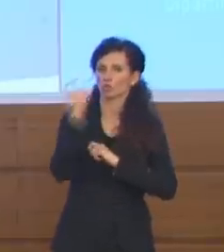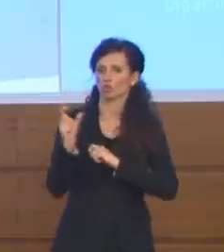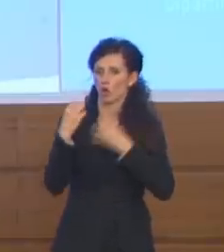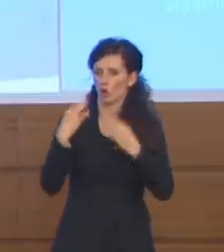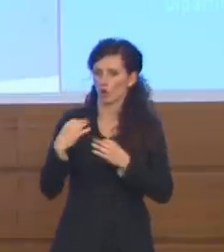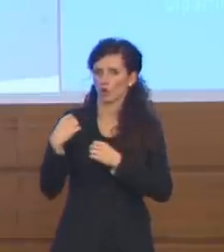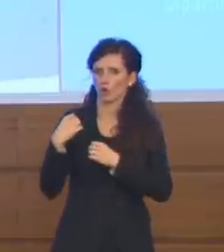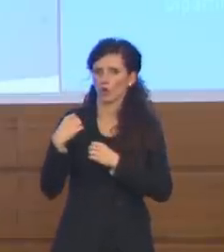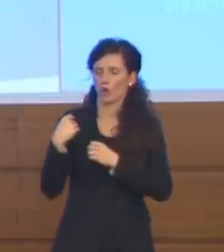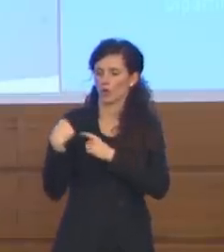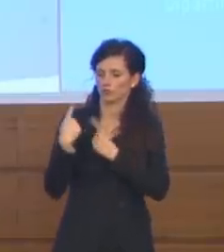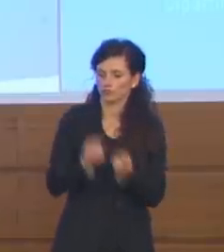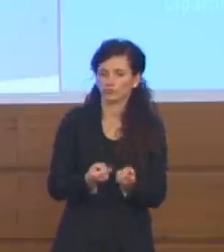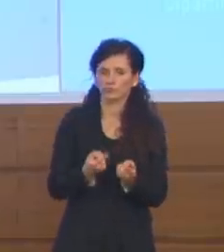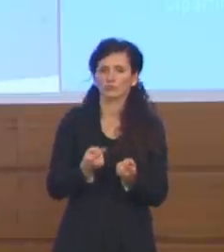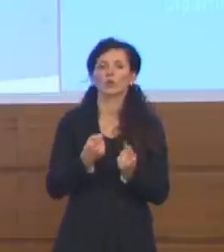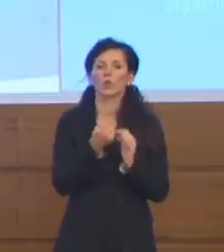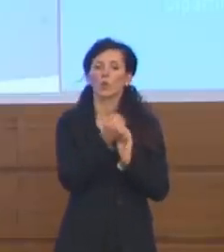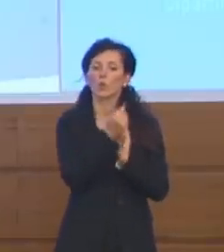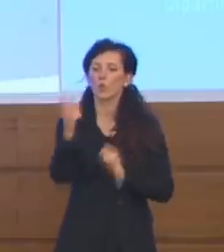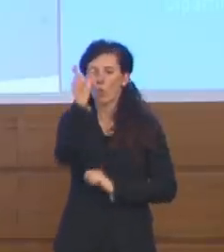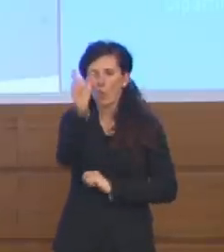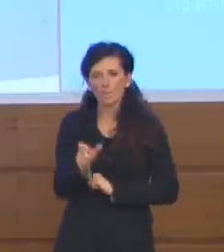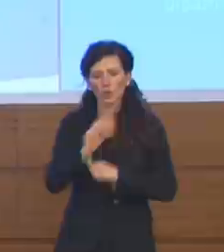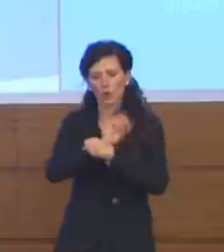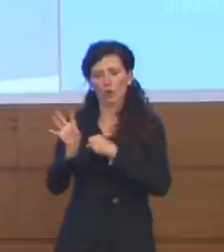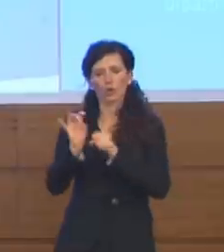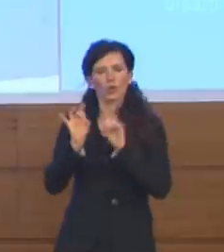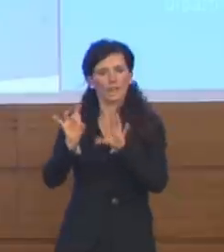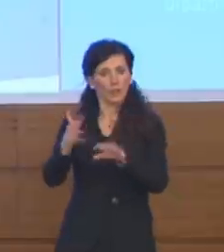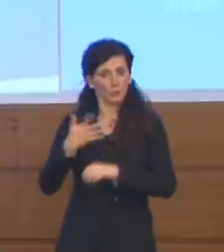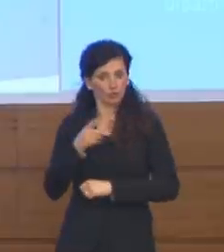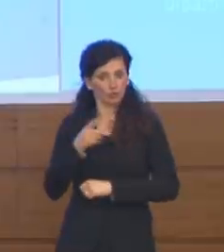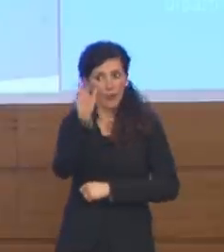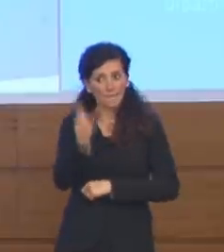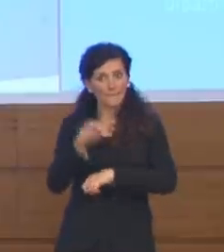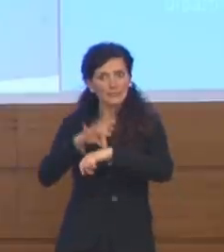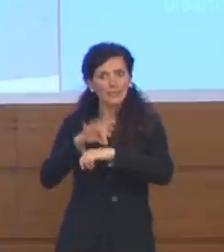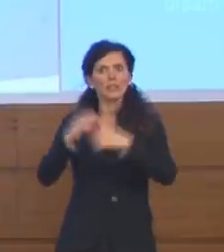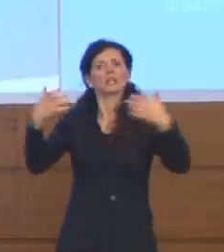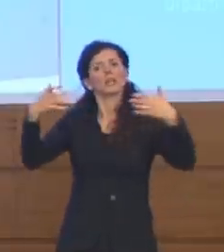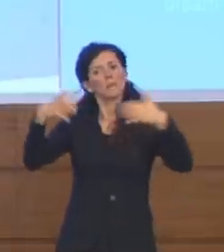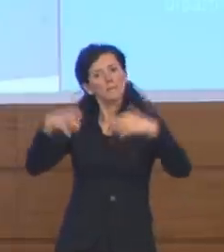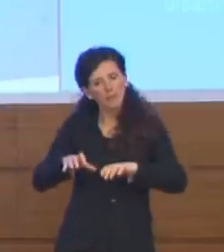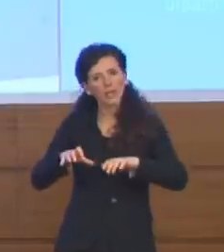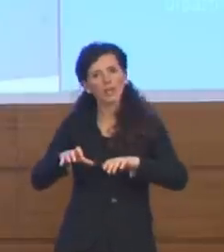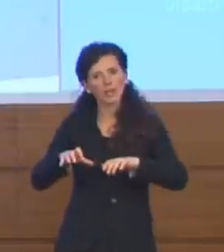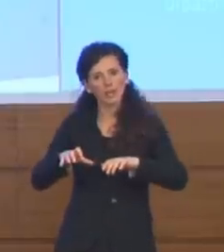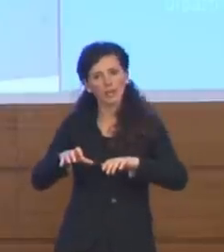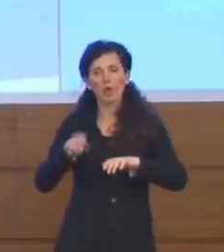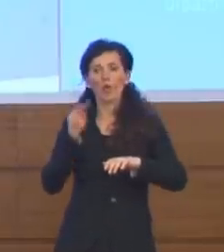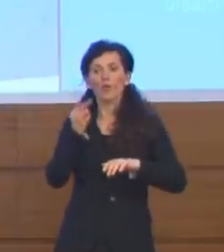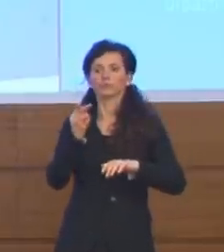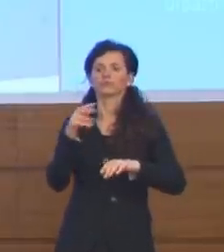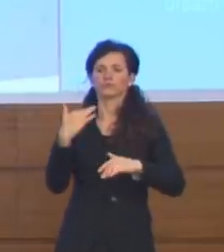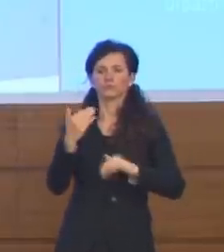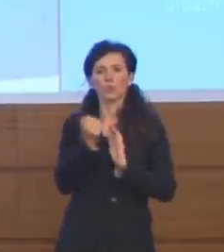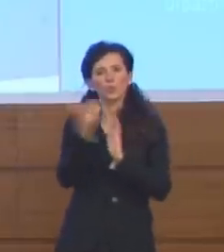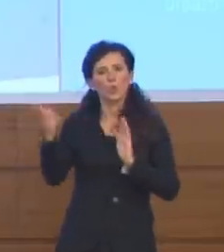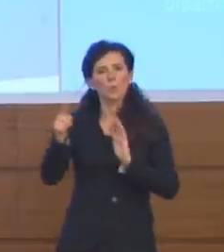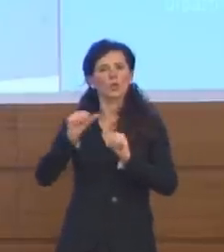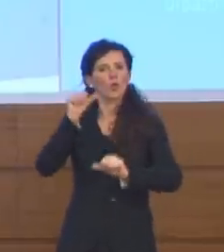dei soggetti positive è in calo ed è rimarchevole per quanto